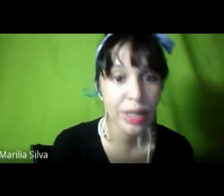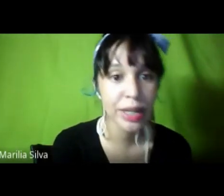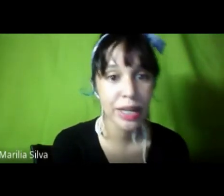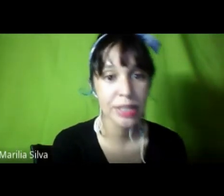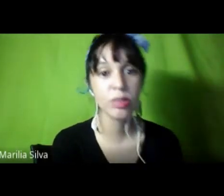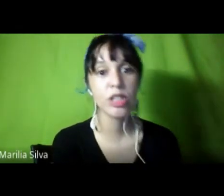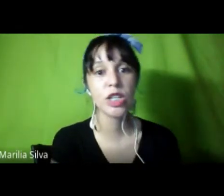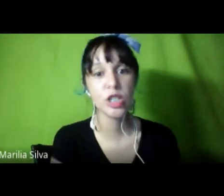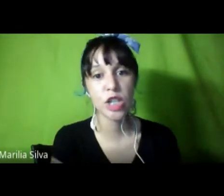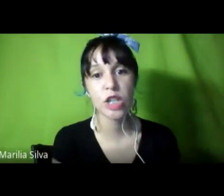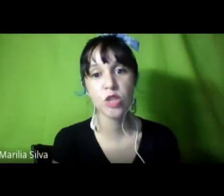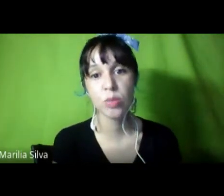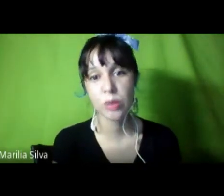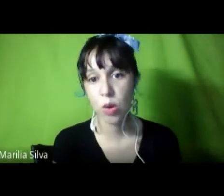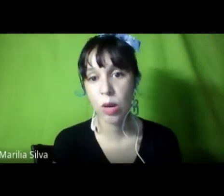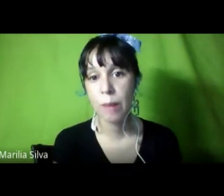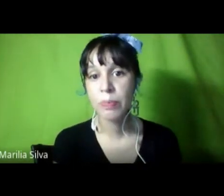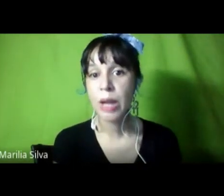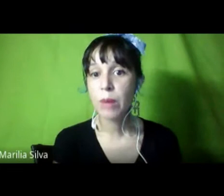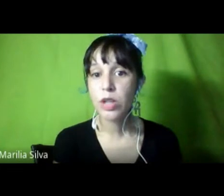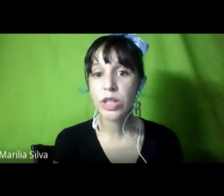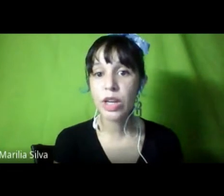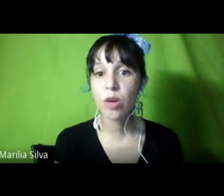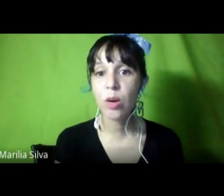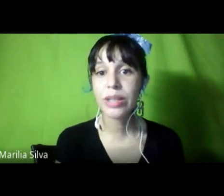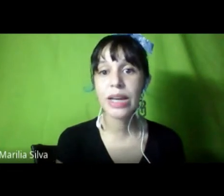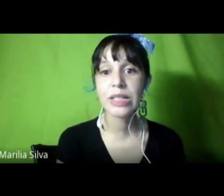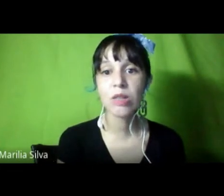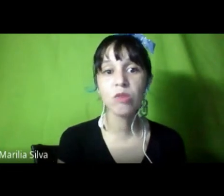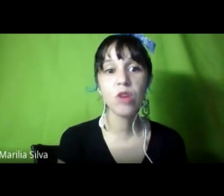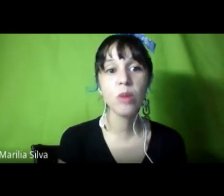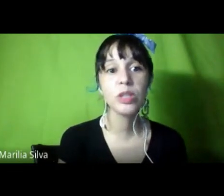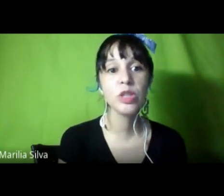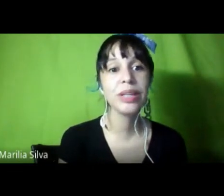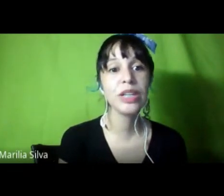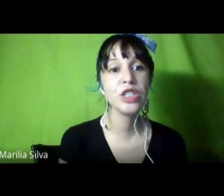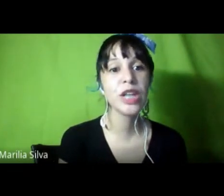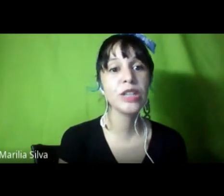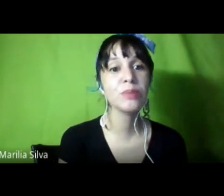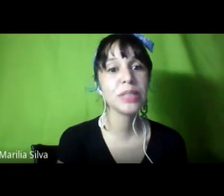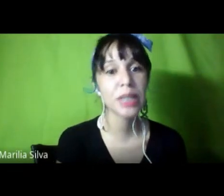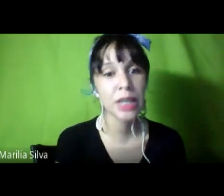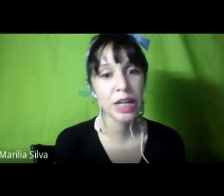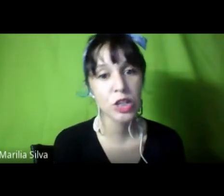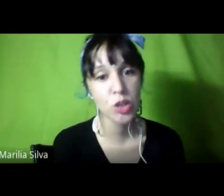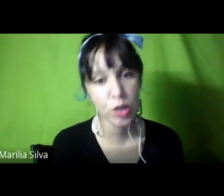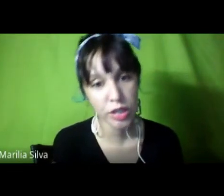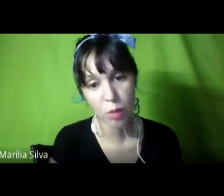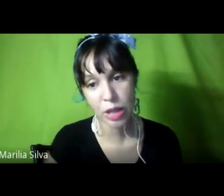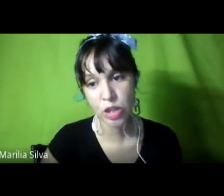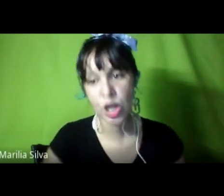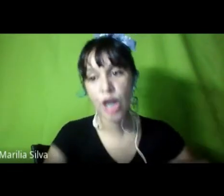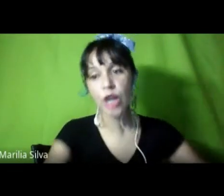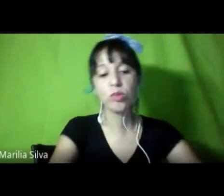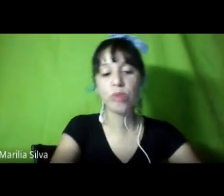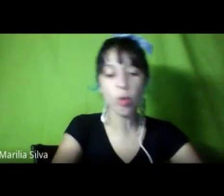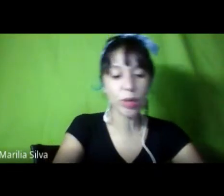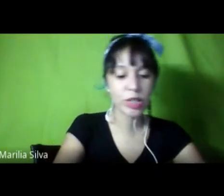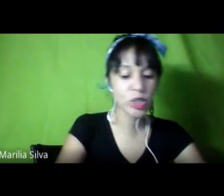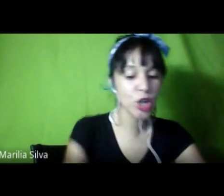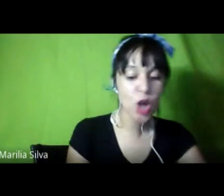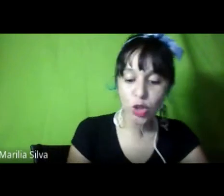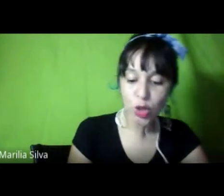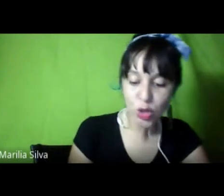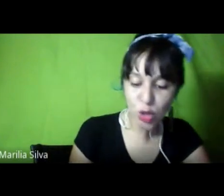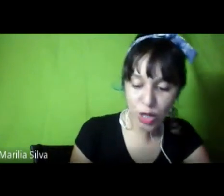contínua da criação da identidade de uma pessoa mostra que com a interação forma-se uma identidade mais rica socialmente e